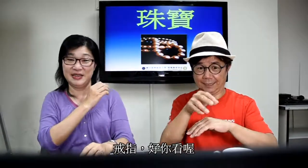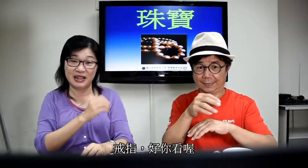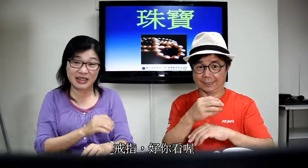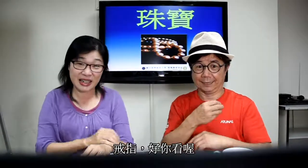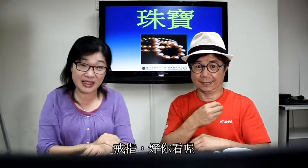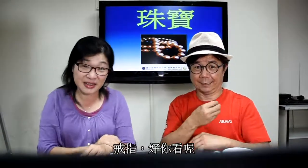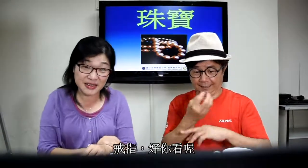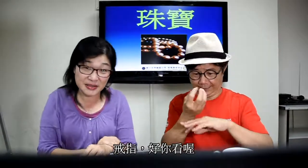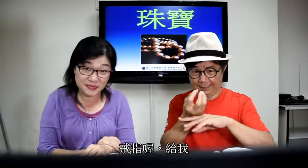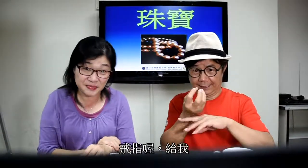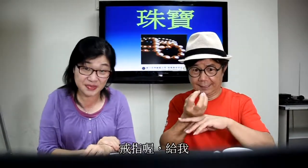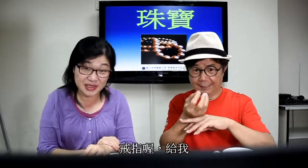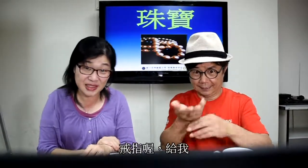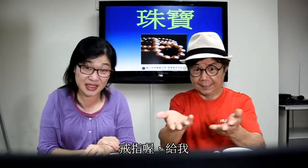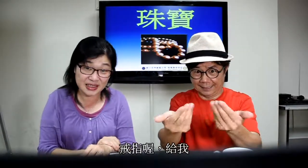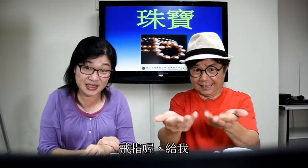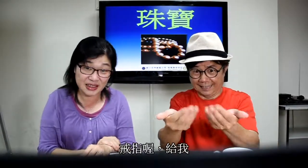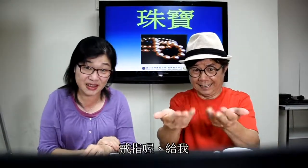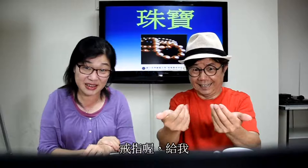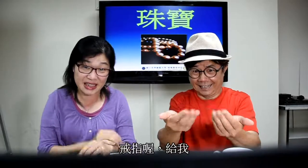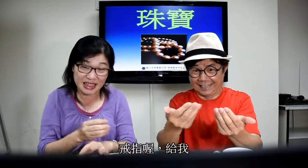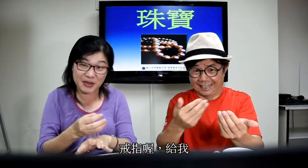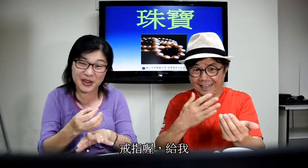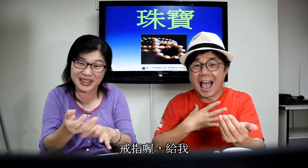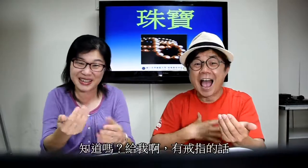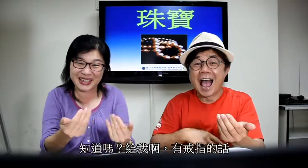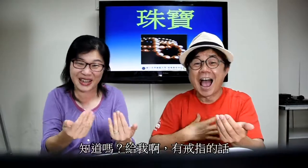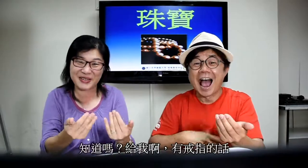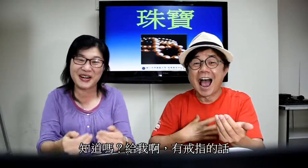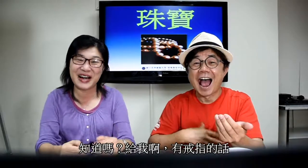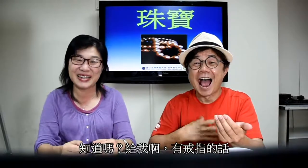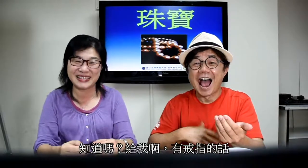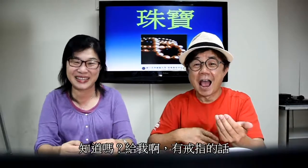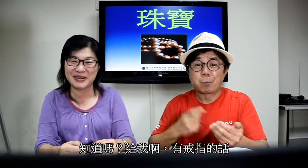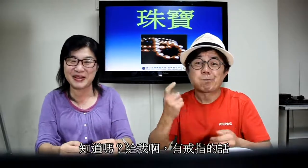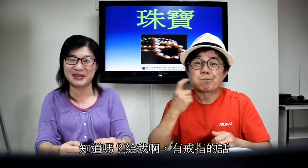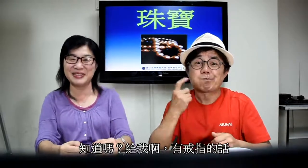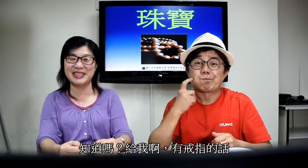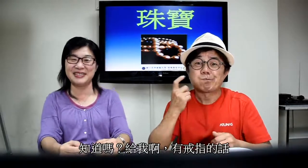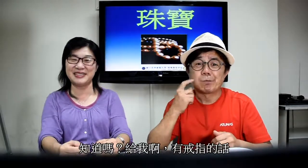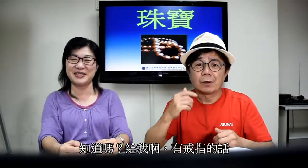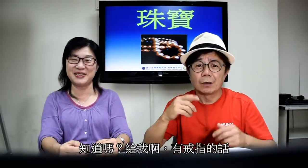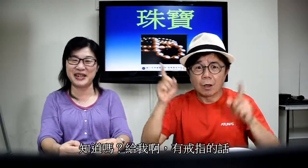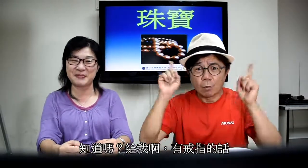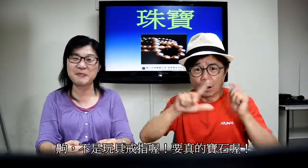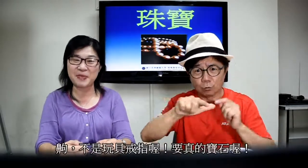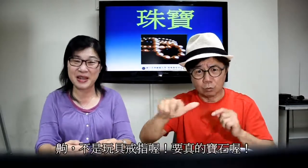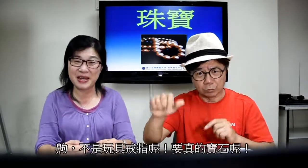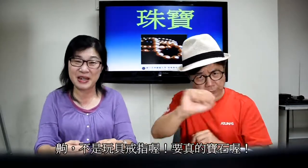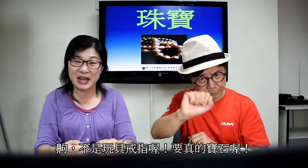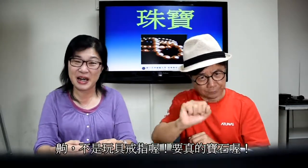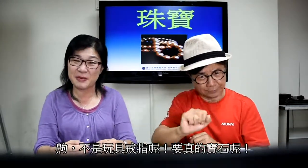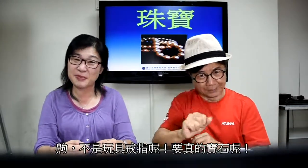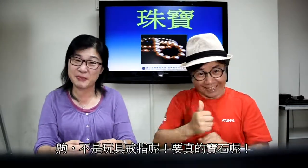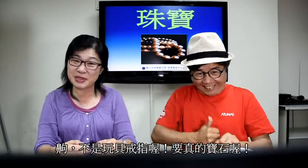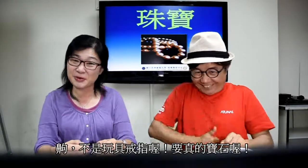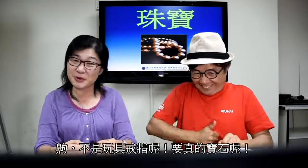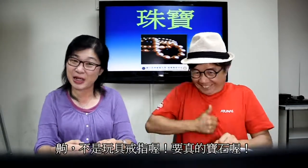你看哦，戒指哦，啊，给我，给我啊，知道吗？有戒指的话，哦，不是玩具